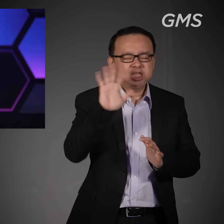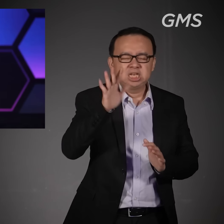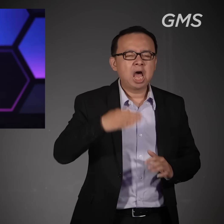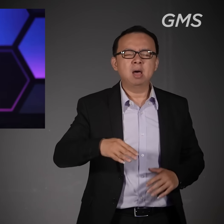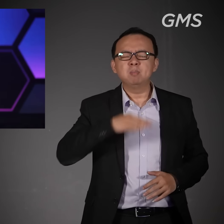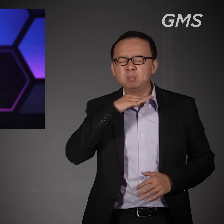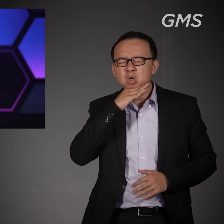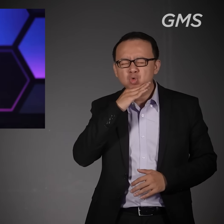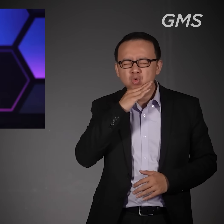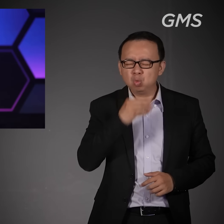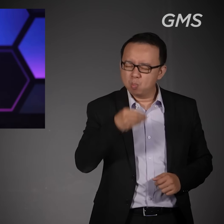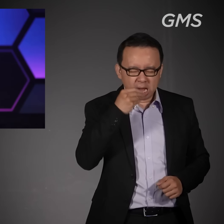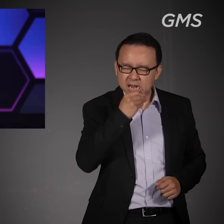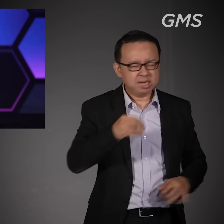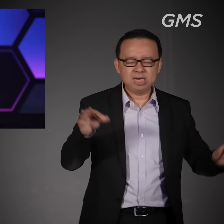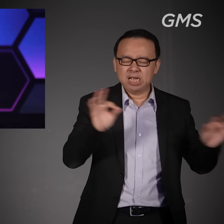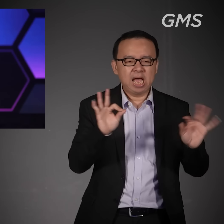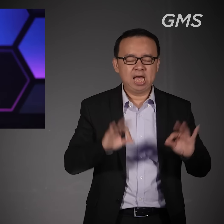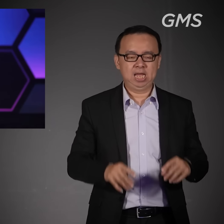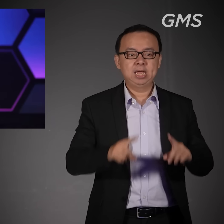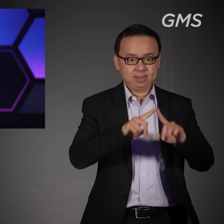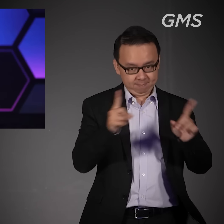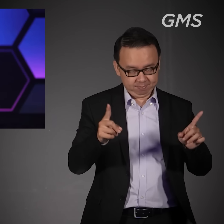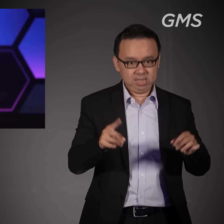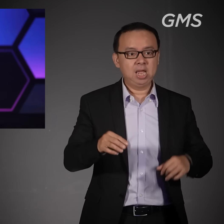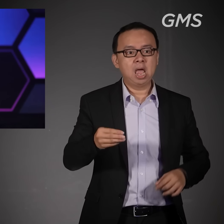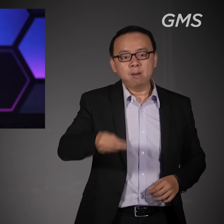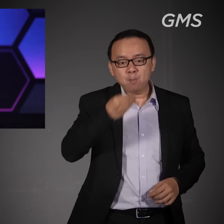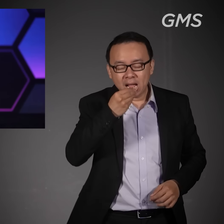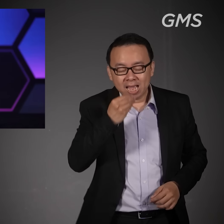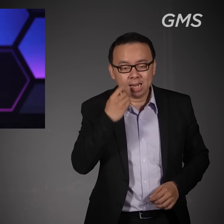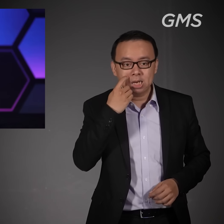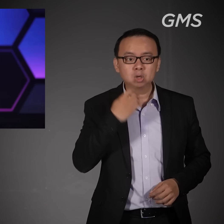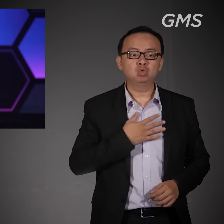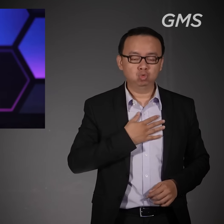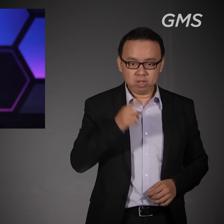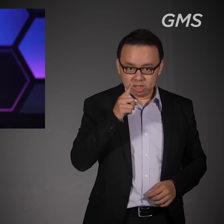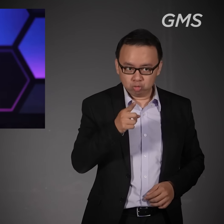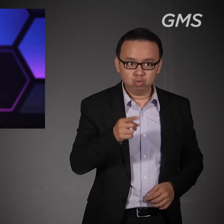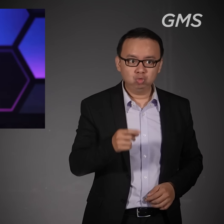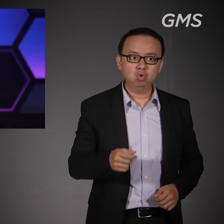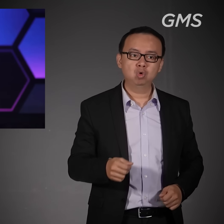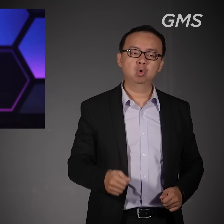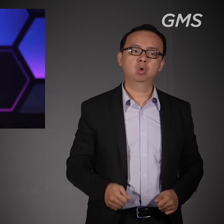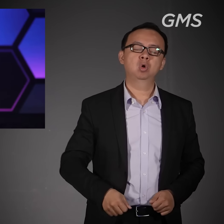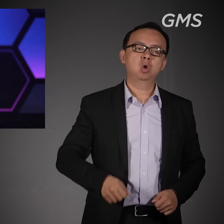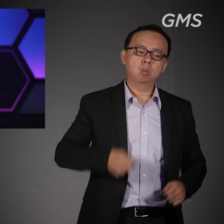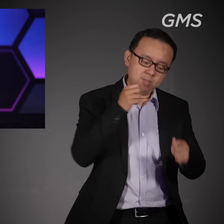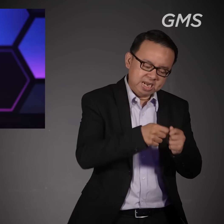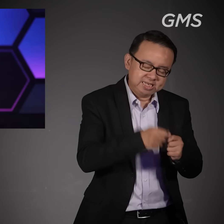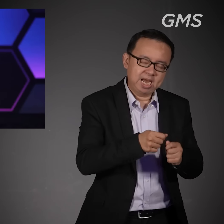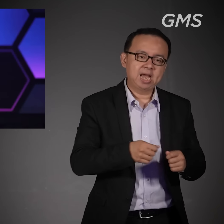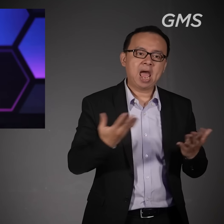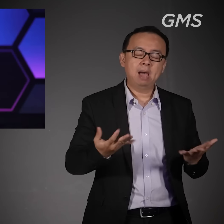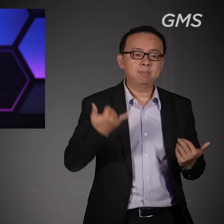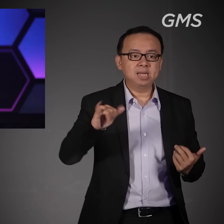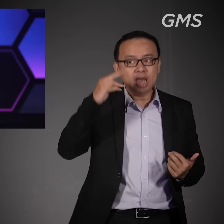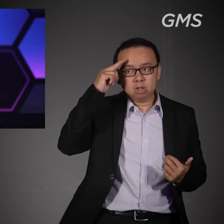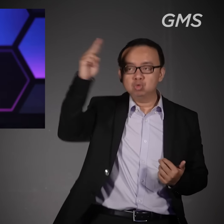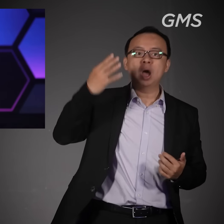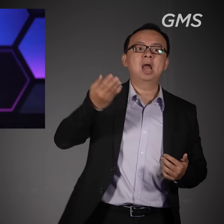gak mau, dia berkata makananku ialah melakukan kehendak Bapa. Dikasih rantangan, Yesus berkata, aku punya makanan yang kamu